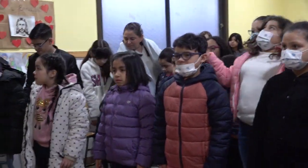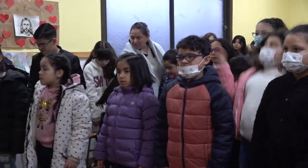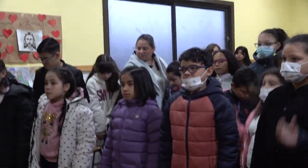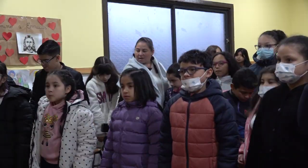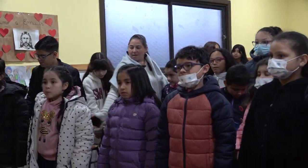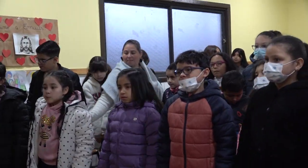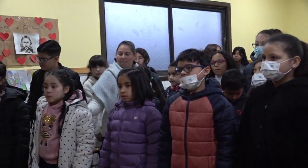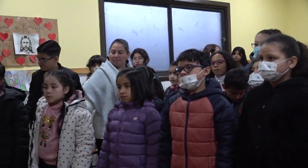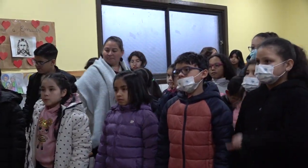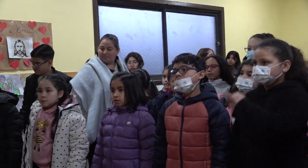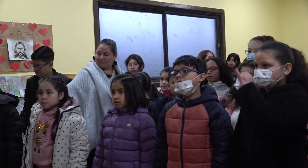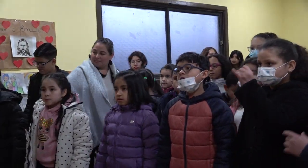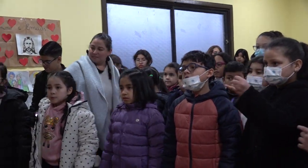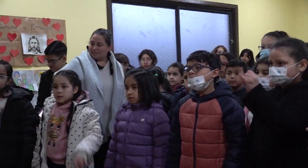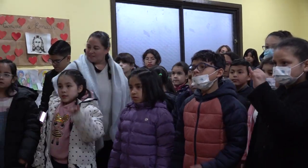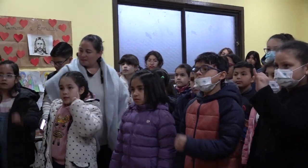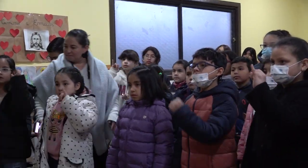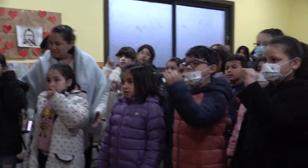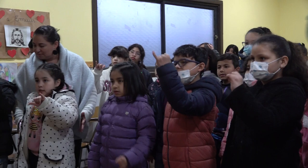la última es: